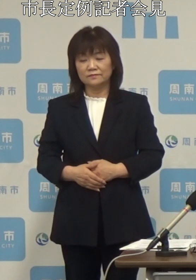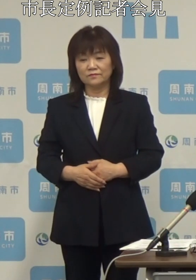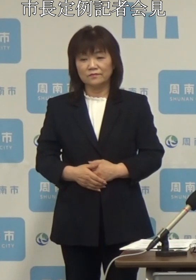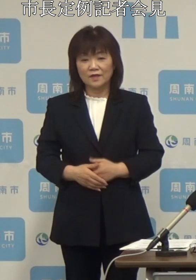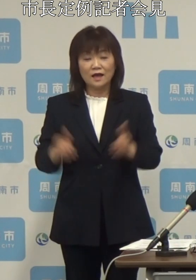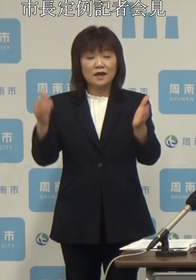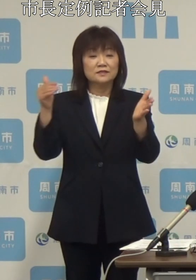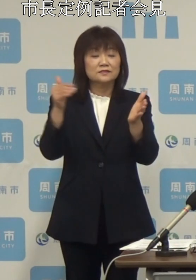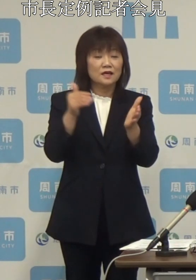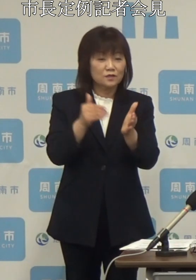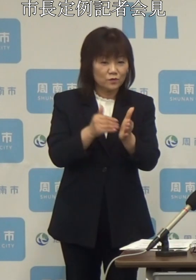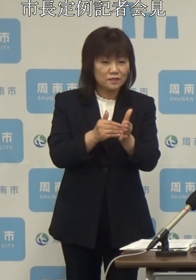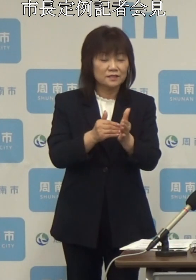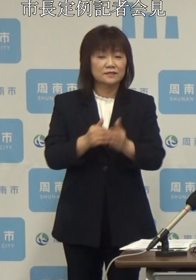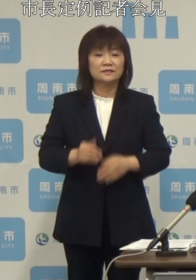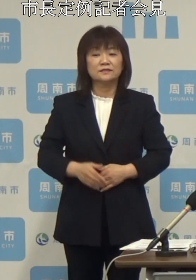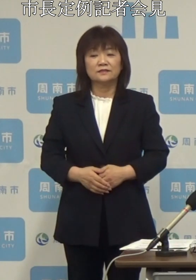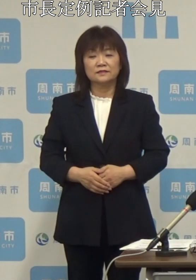最後に